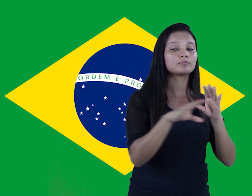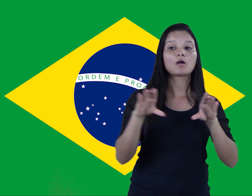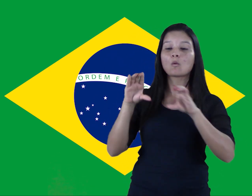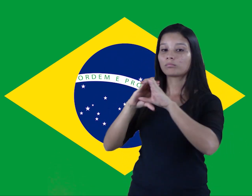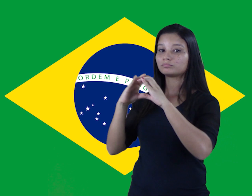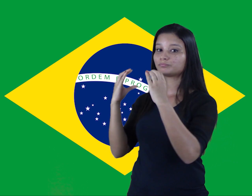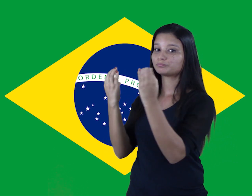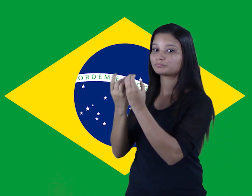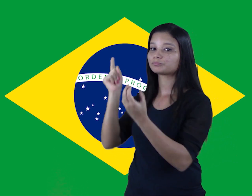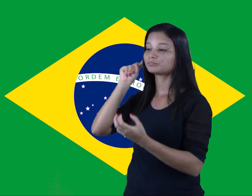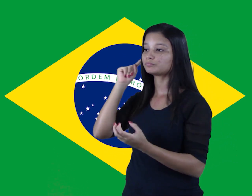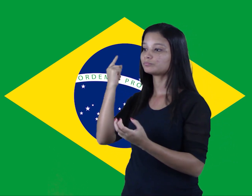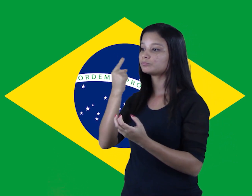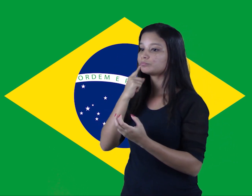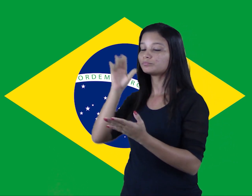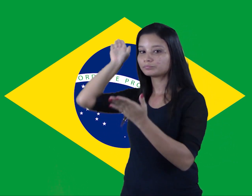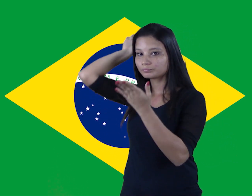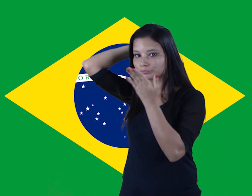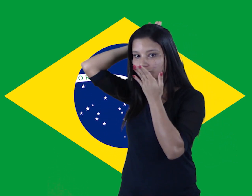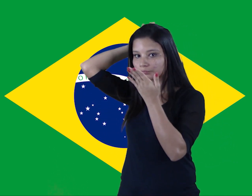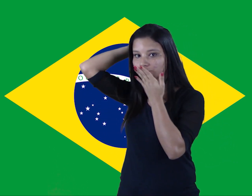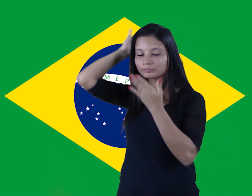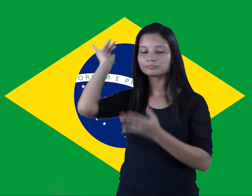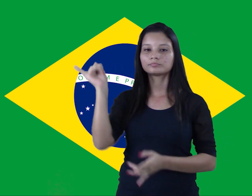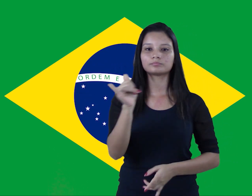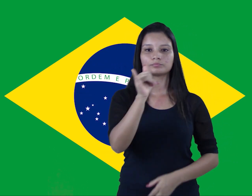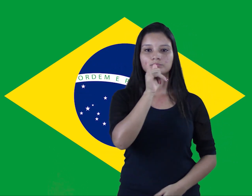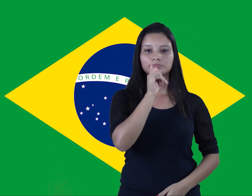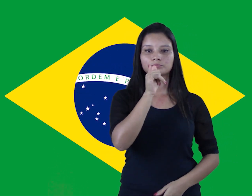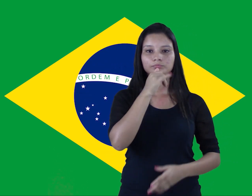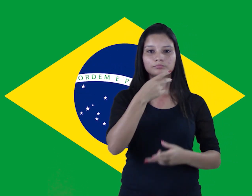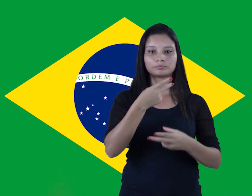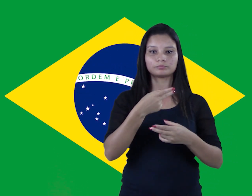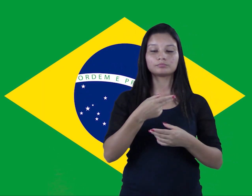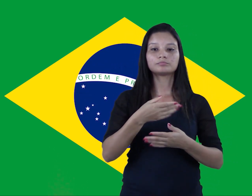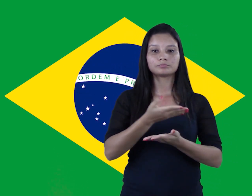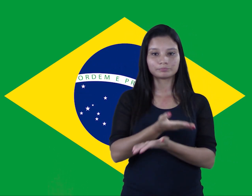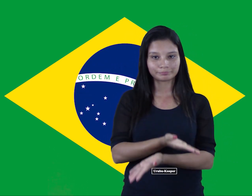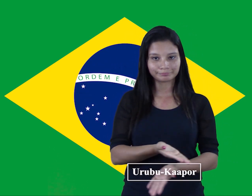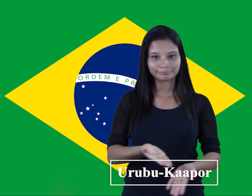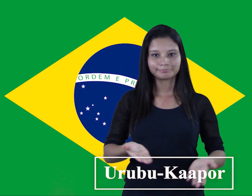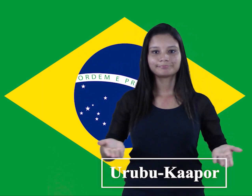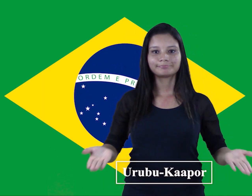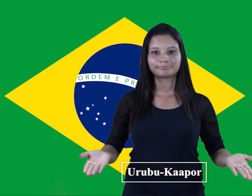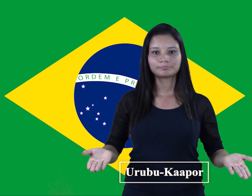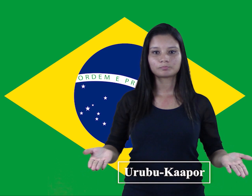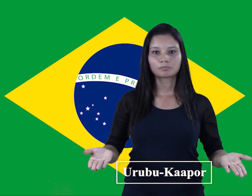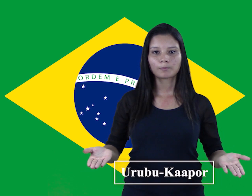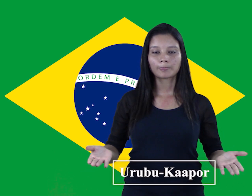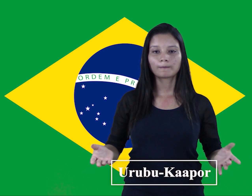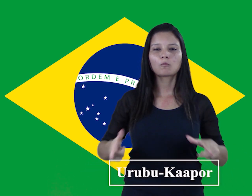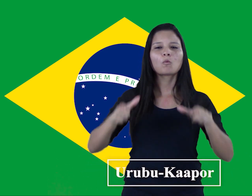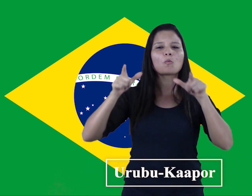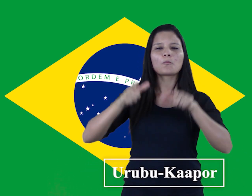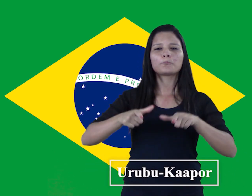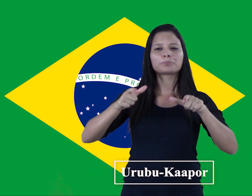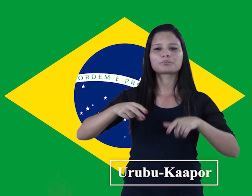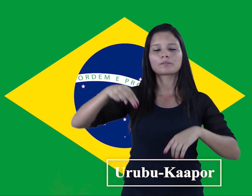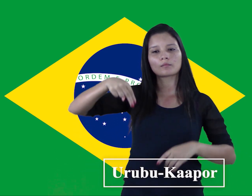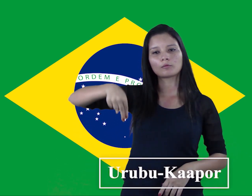surdas indígenas, como por exemplo a tribo Urubu-Capó, que vive no norte